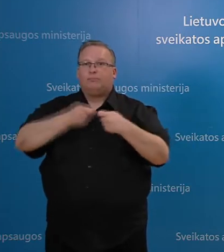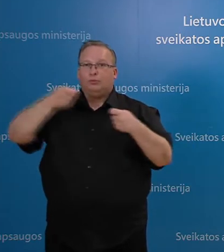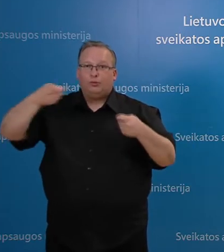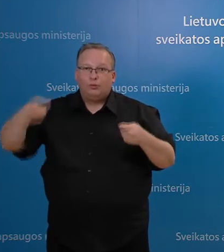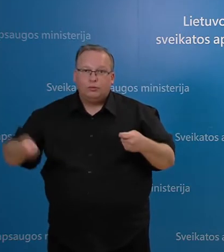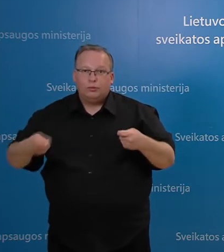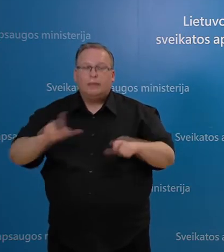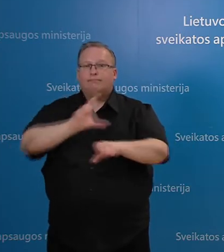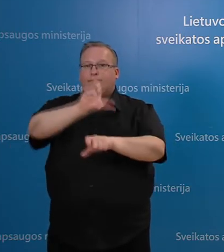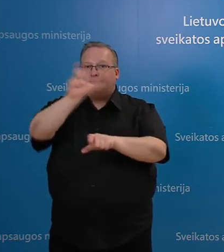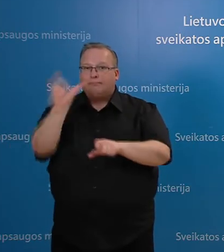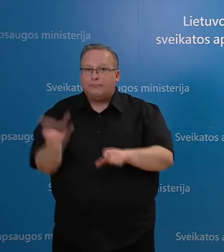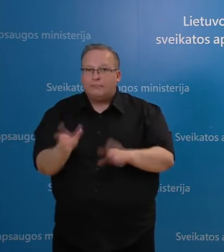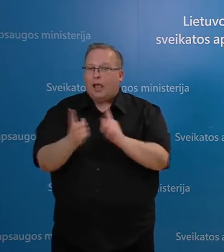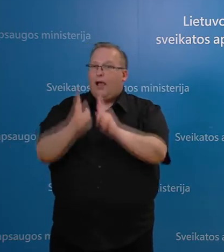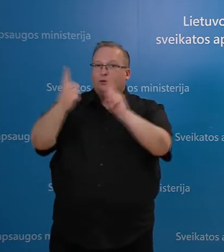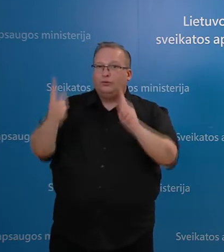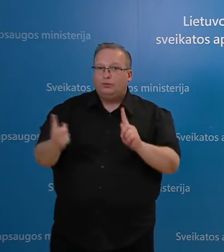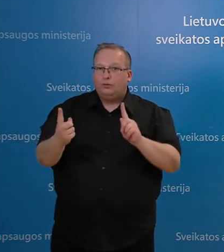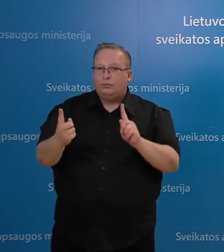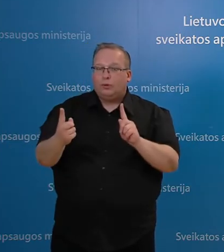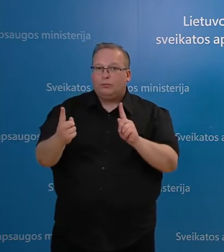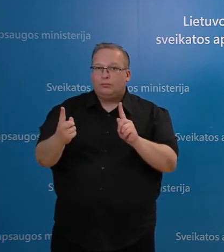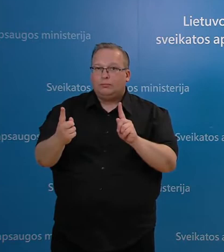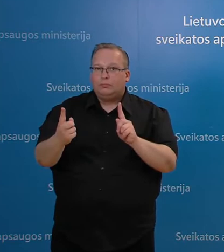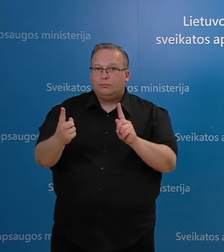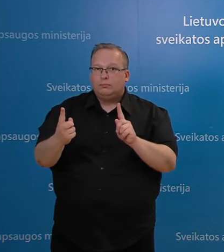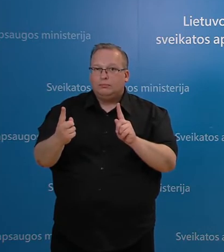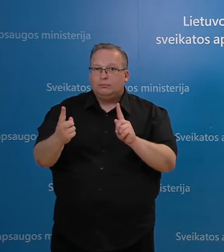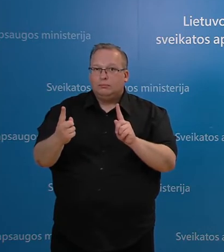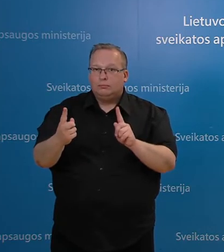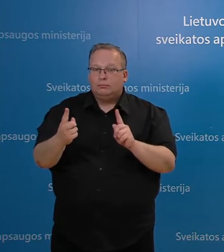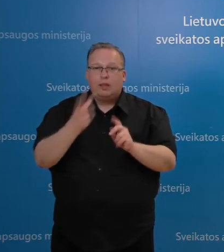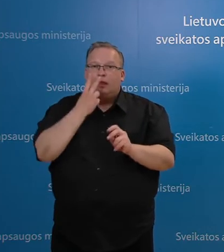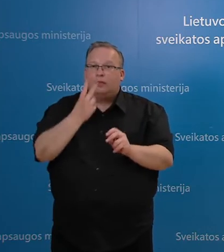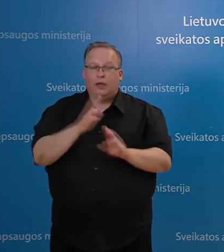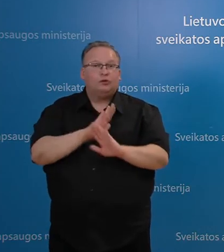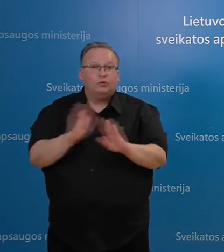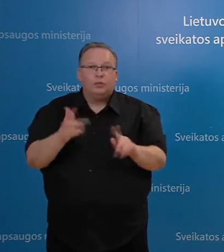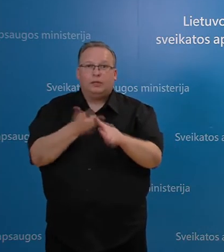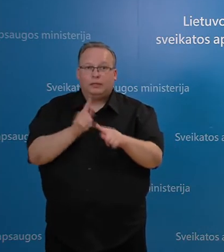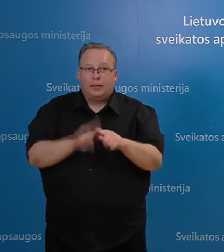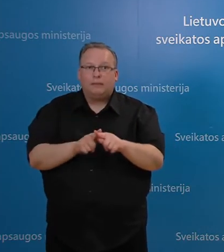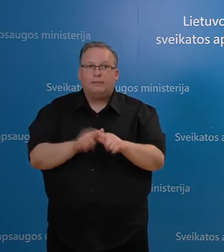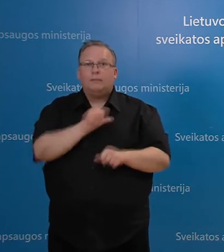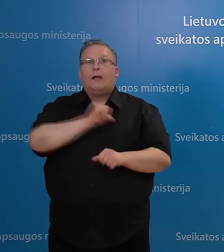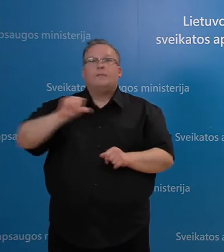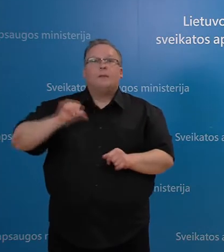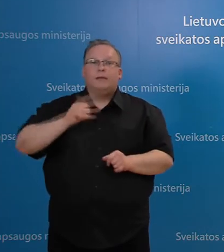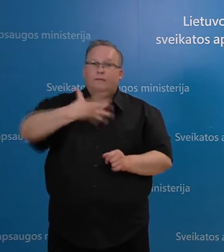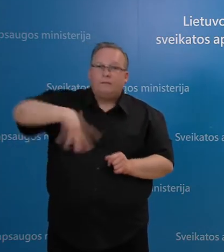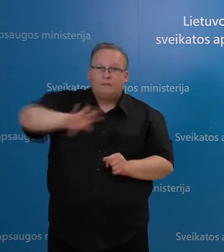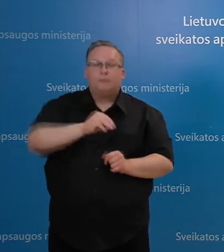pakankamai ilgai, atstumą laikytis nelabai įmanoma, tai dar kartelį grįžtų prie to, kad kad visi